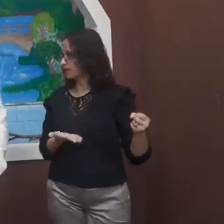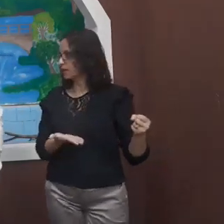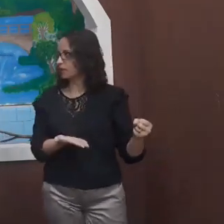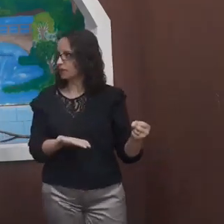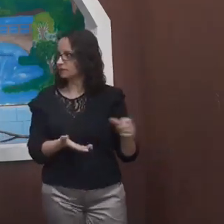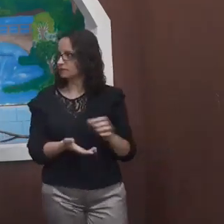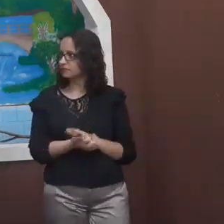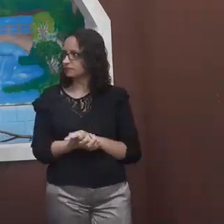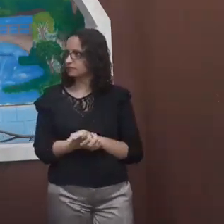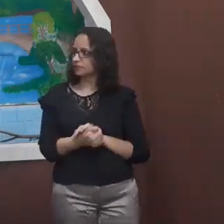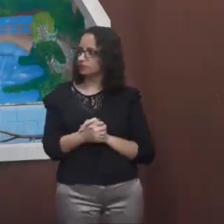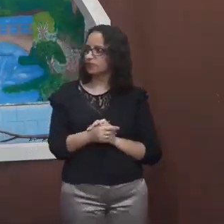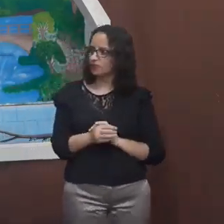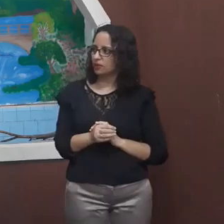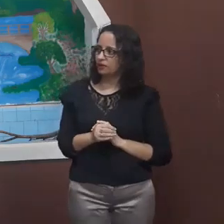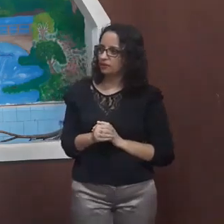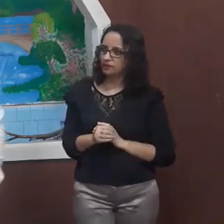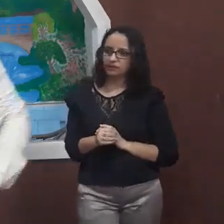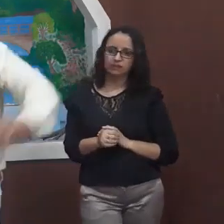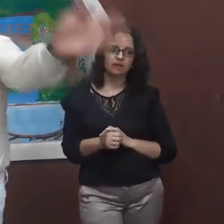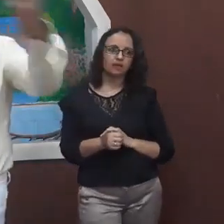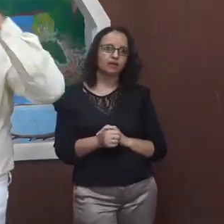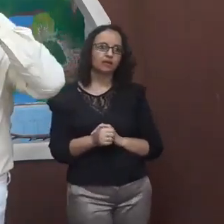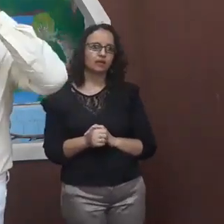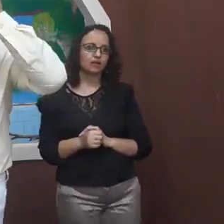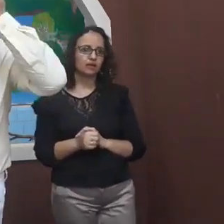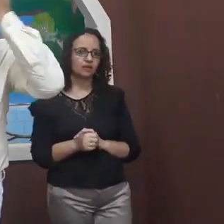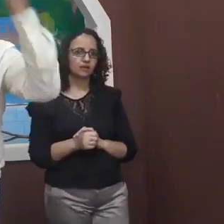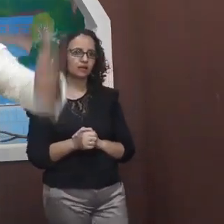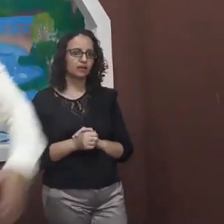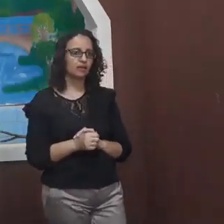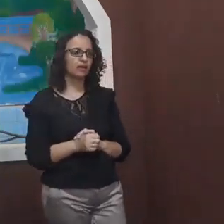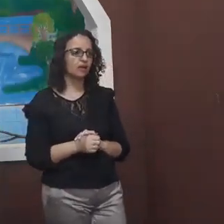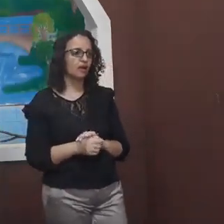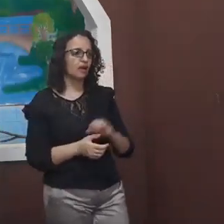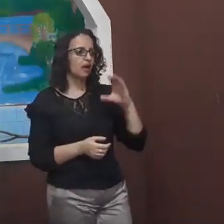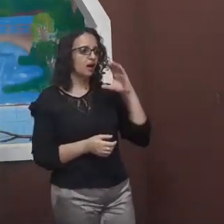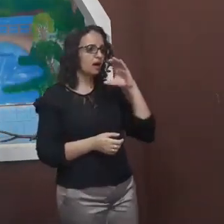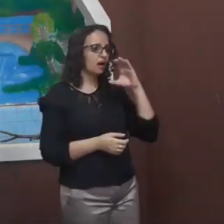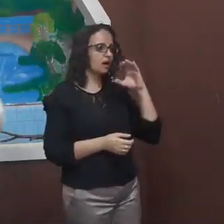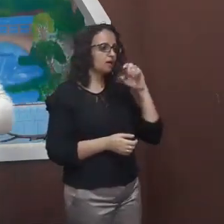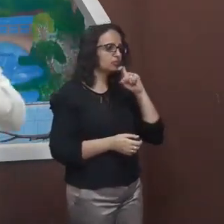John Dryden. Alguém liga o ar, ficou muito quente aqui, ele não entra.